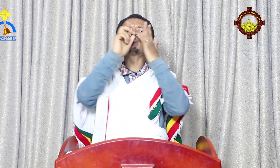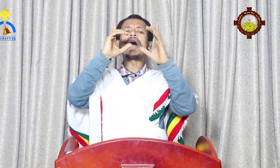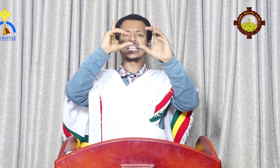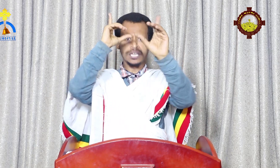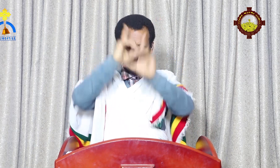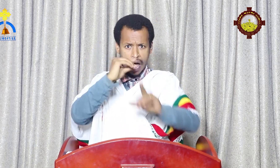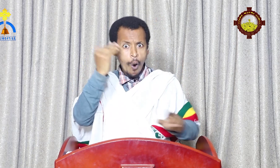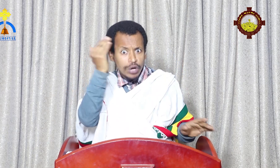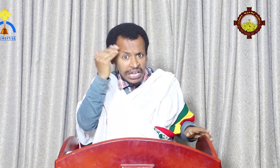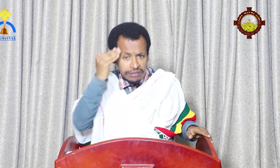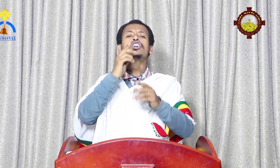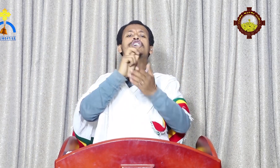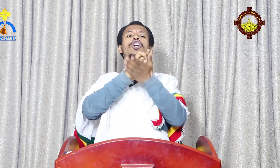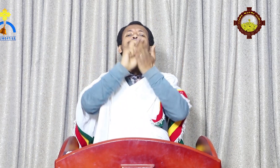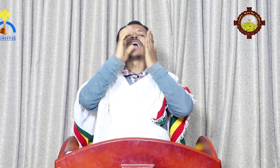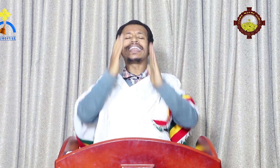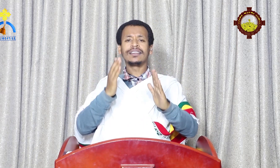የቅዱሳን ክብር አውቀን ቅዱሳን